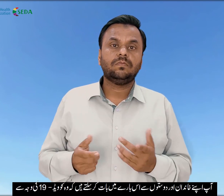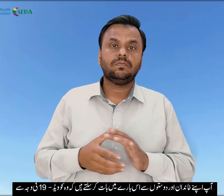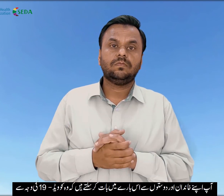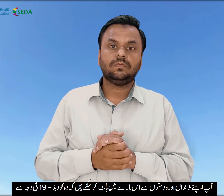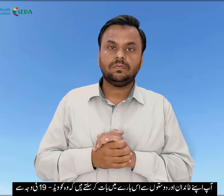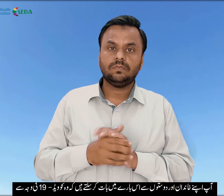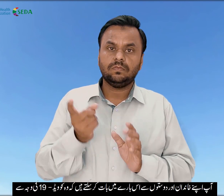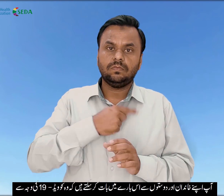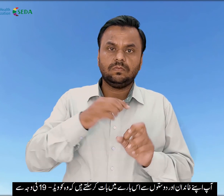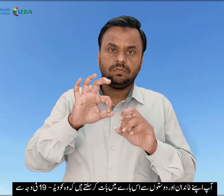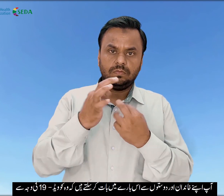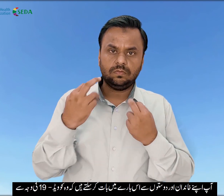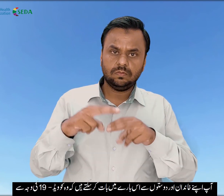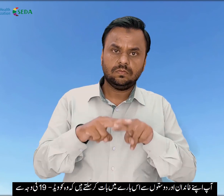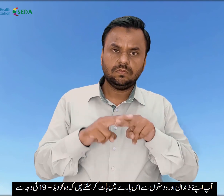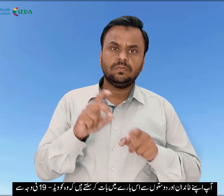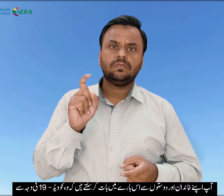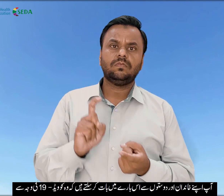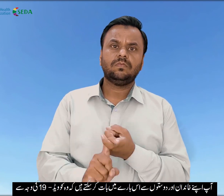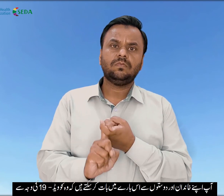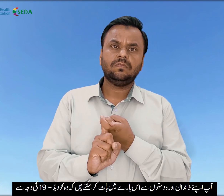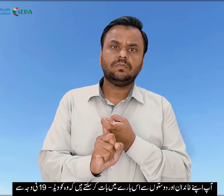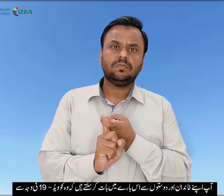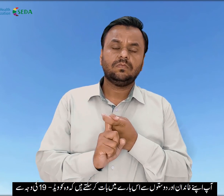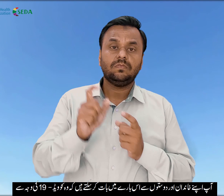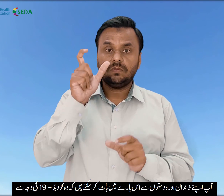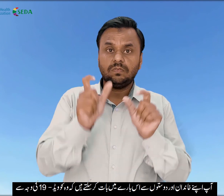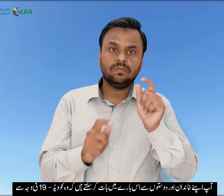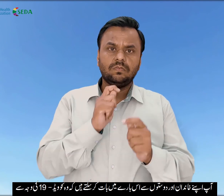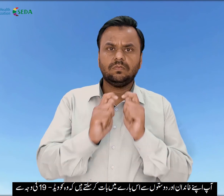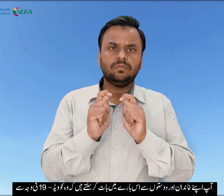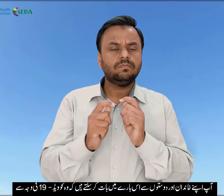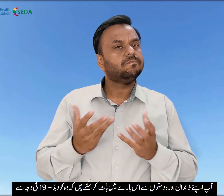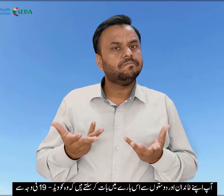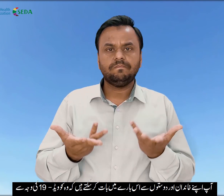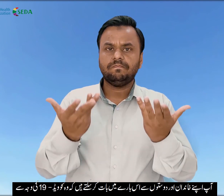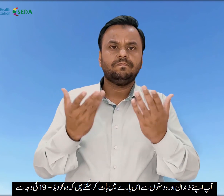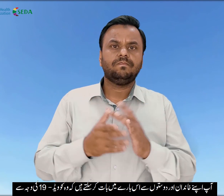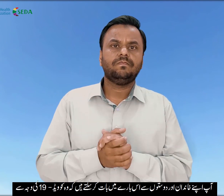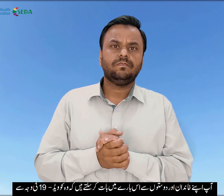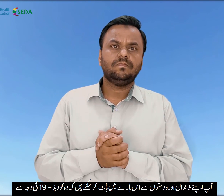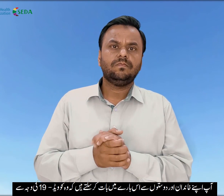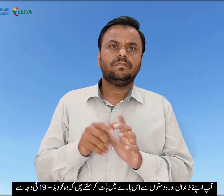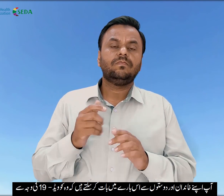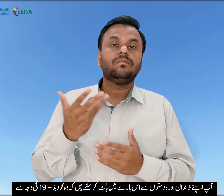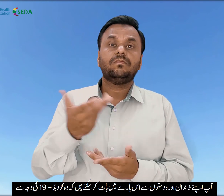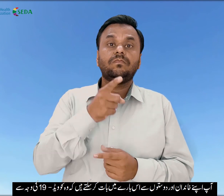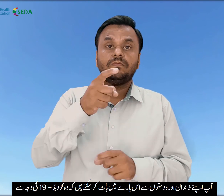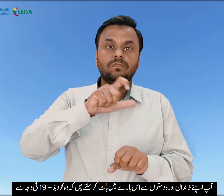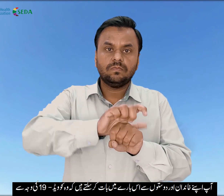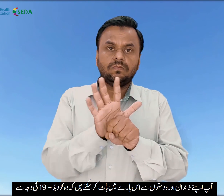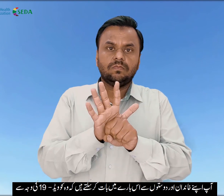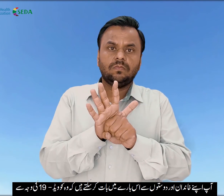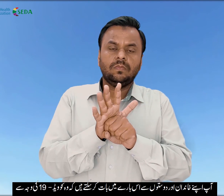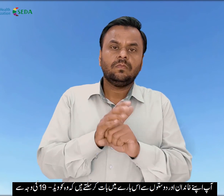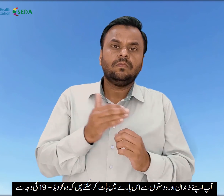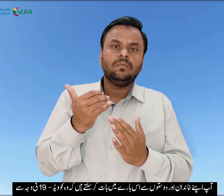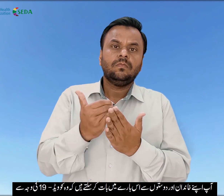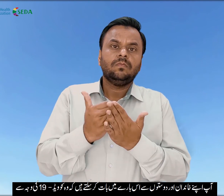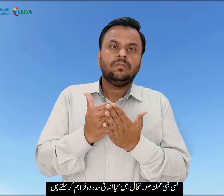اپنے خاندان اور دوستوں سے اس بارے میں بات کر سکتے ہیں کہ وہ کووڈ-19 کی وجہ سے کسی